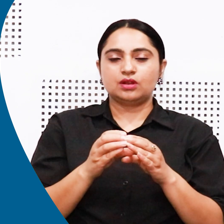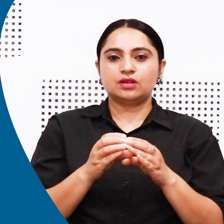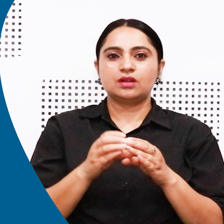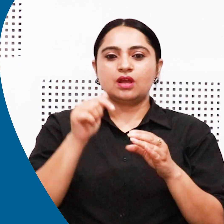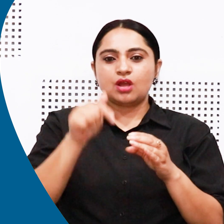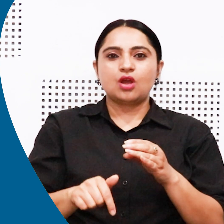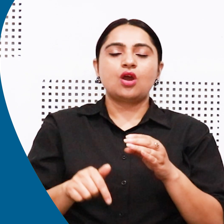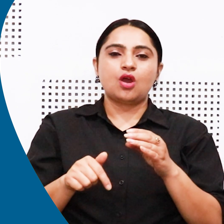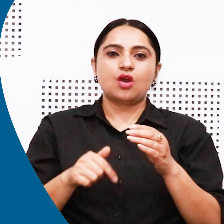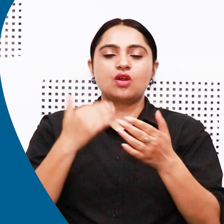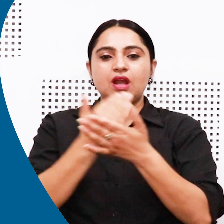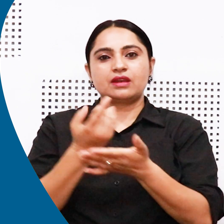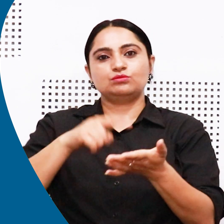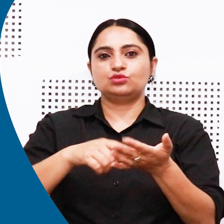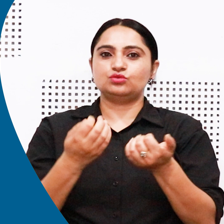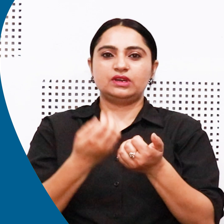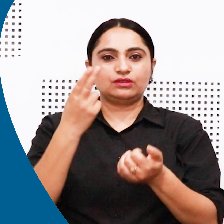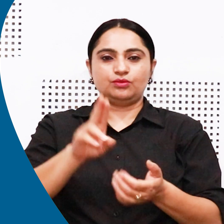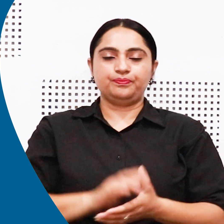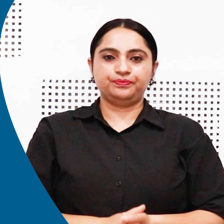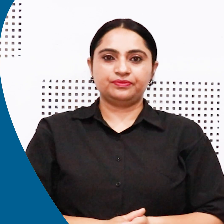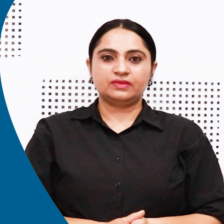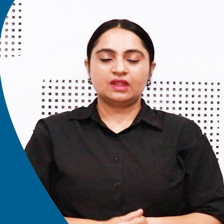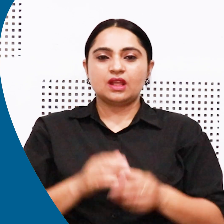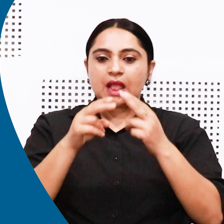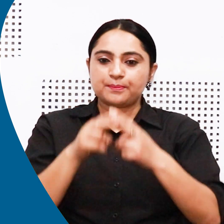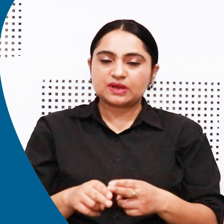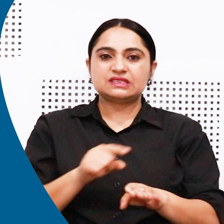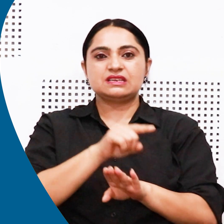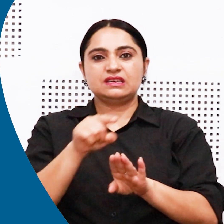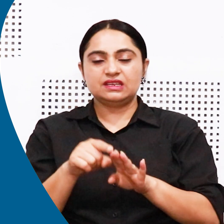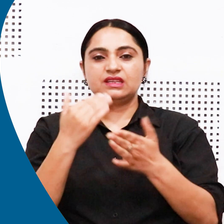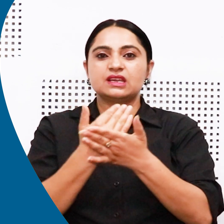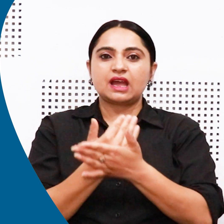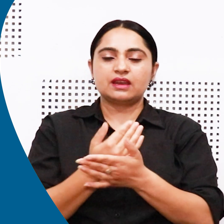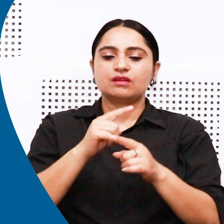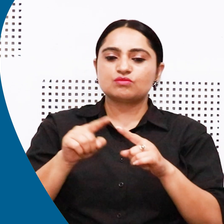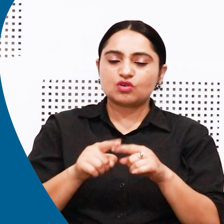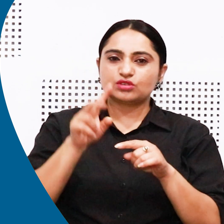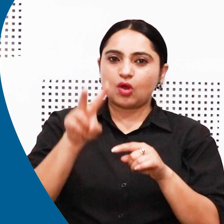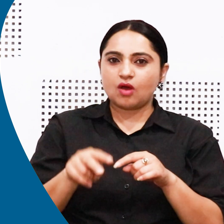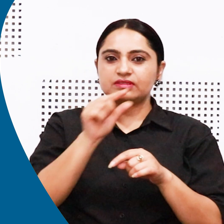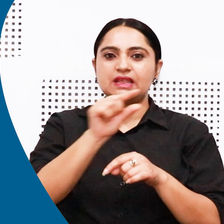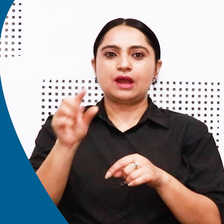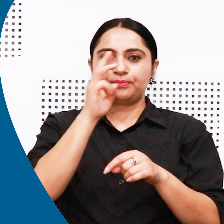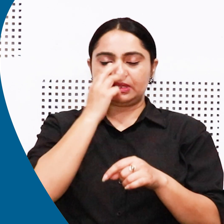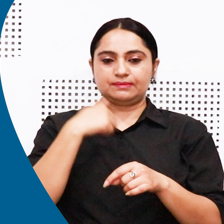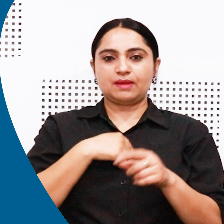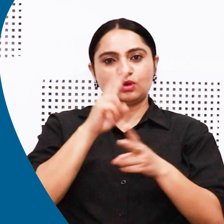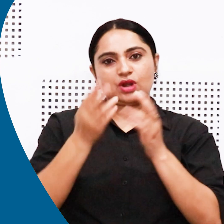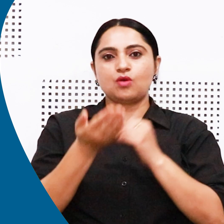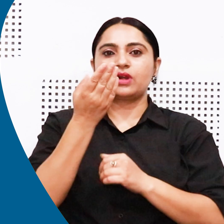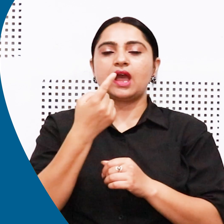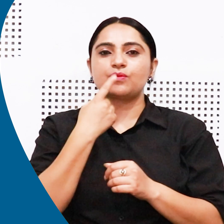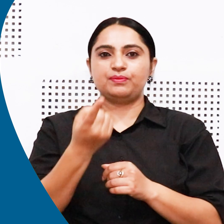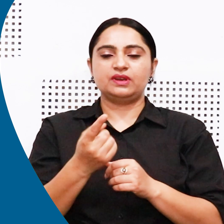पछिल्ला श्रृङ्खलाहरूको सुरुवात गरिएको थियो। बजेट, नीति तथा कार्यक्रम, खर्चको अवस्थाका बारेमा हामीले कुरा उठायौँ